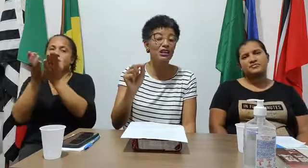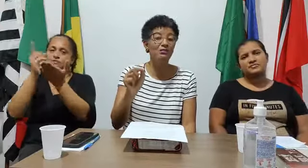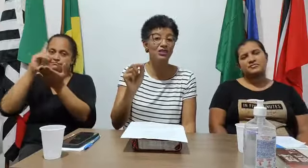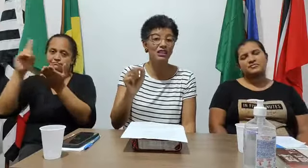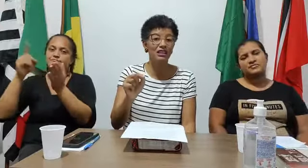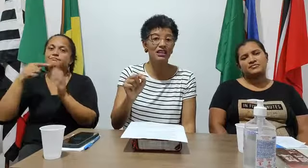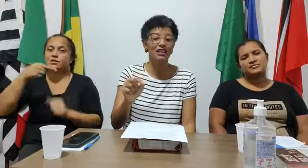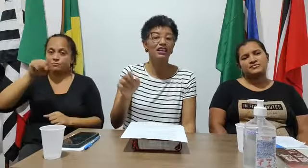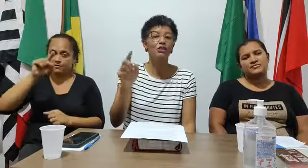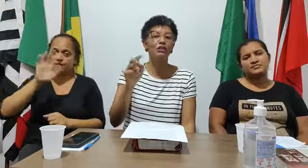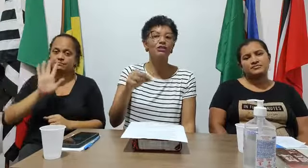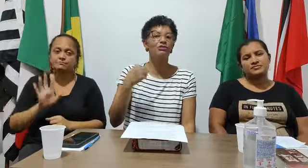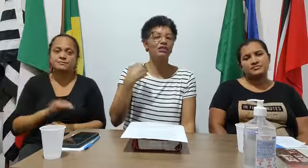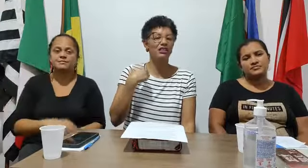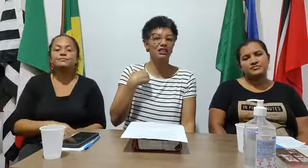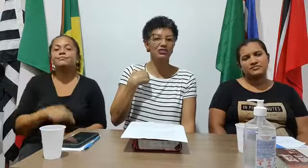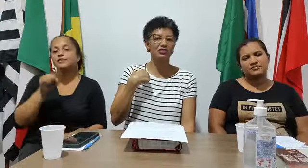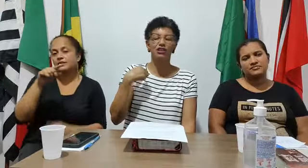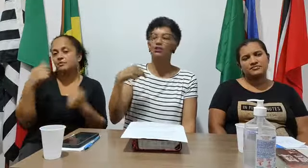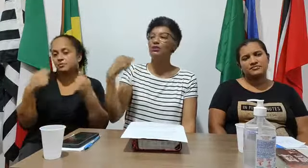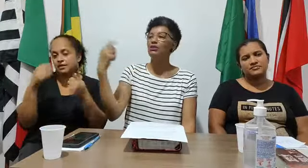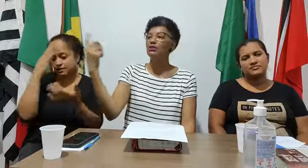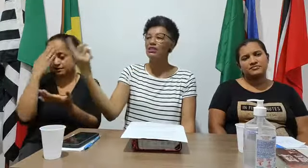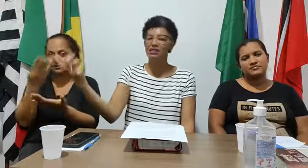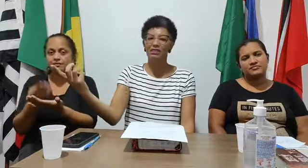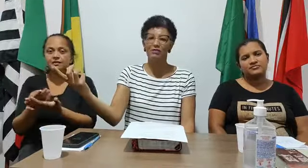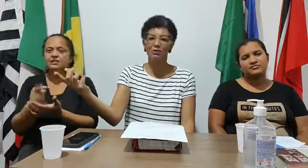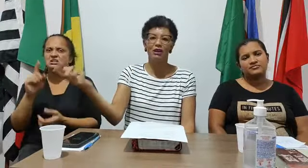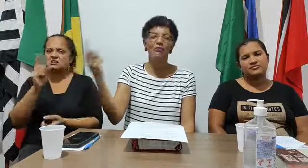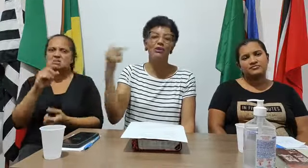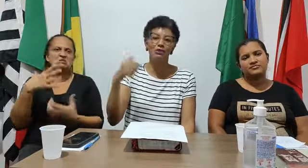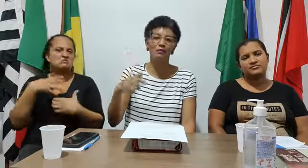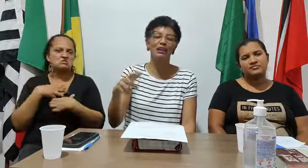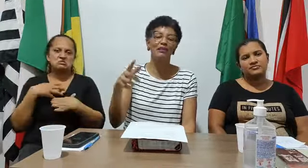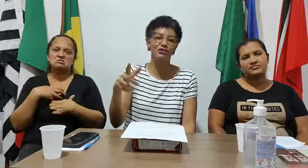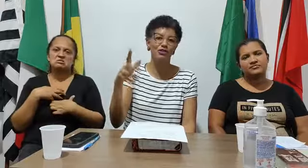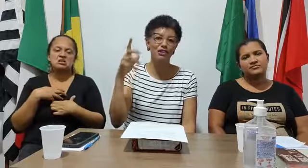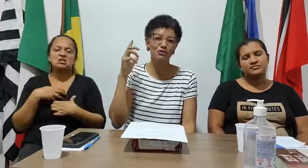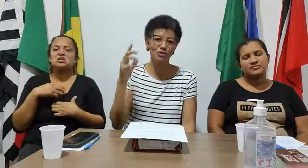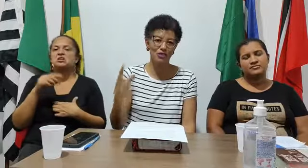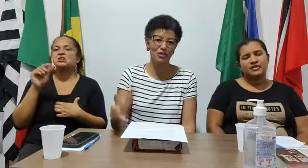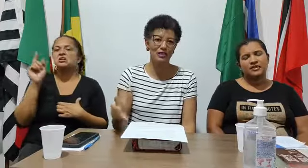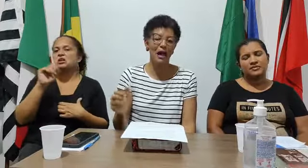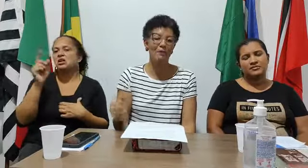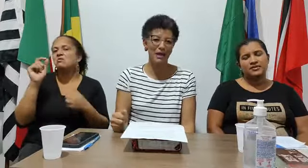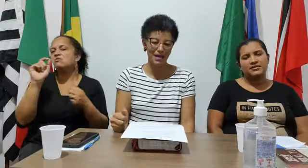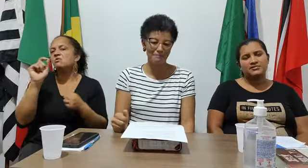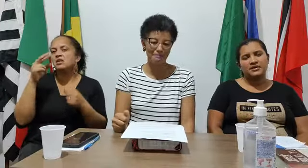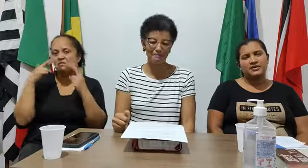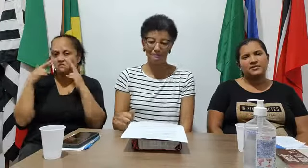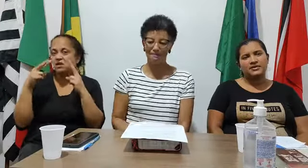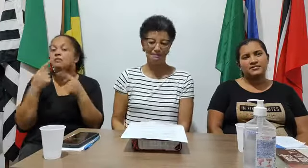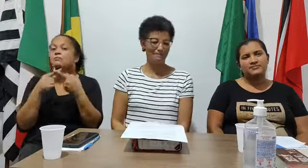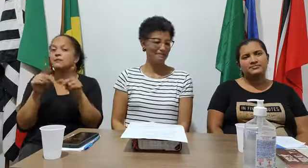Deus a quem você crê não é o que você sente, não é o que você está vendo, mas é o que a palavra de Deus diz.